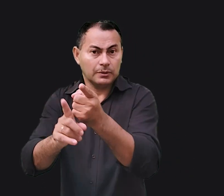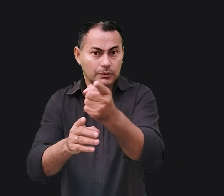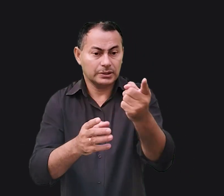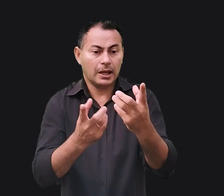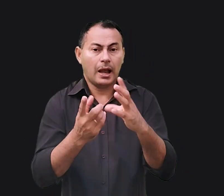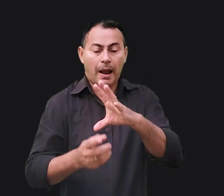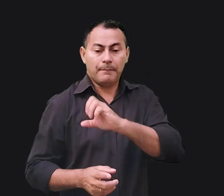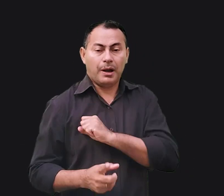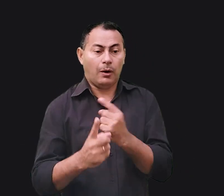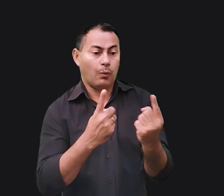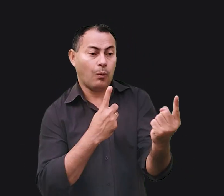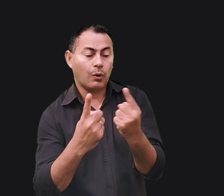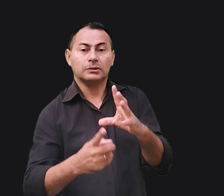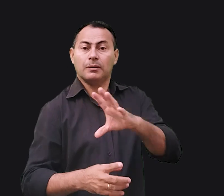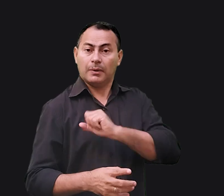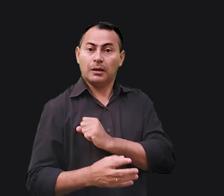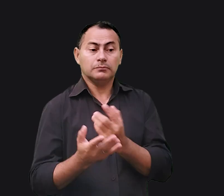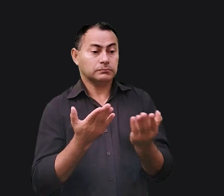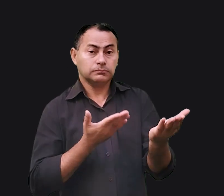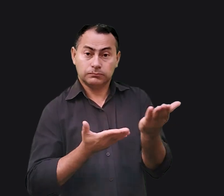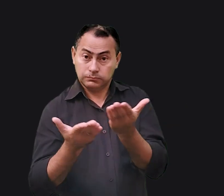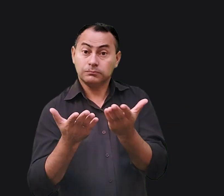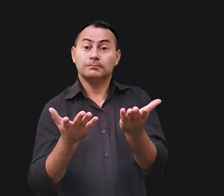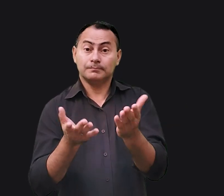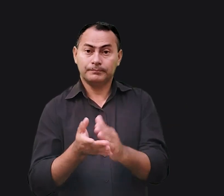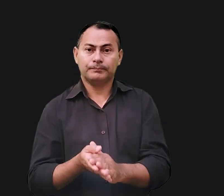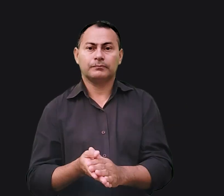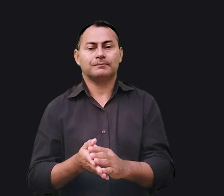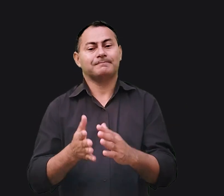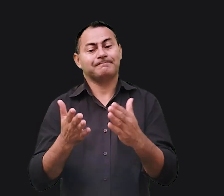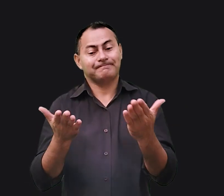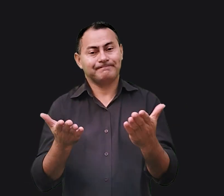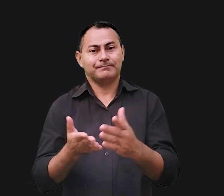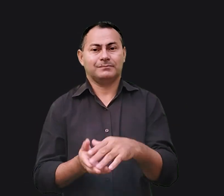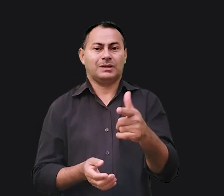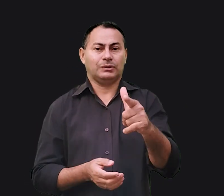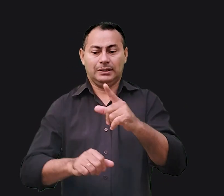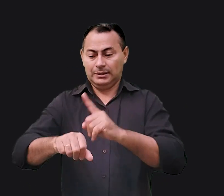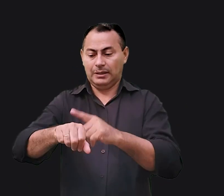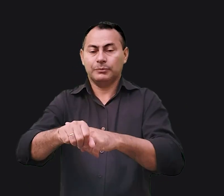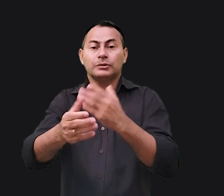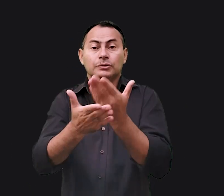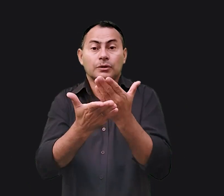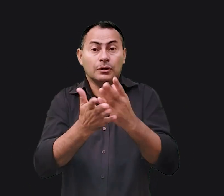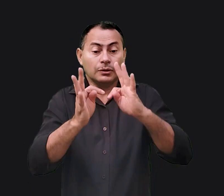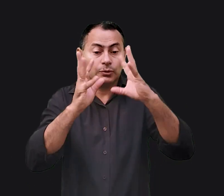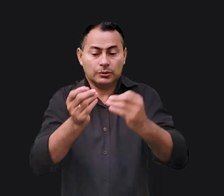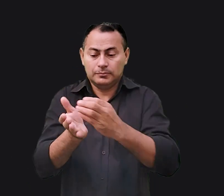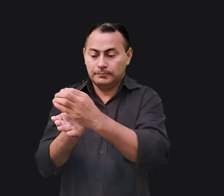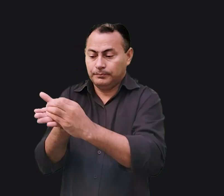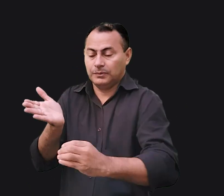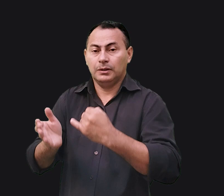se amarem uns aos outros. Infelizmente não temos tempo de estudar todos os capítulos de